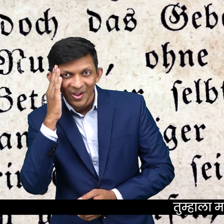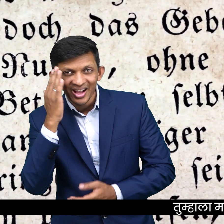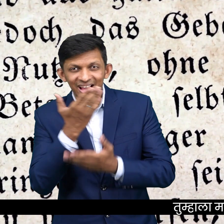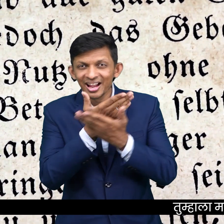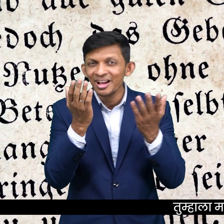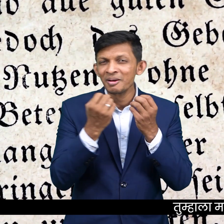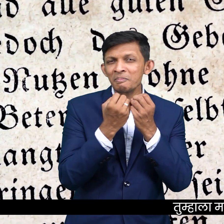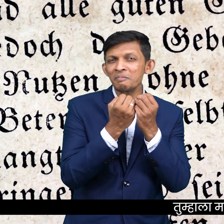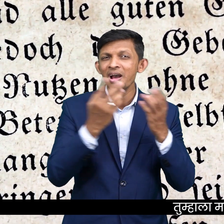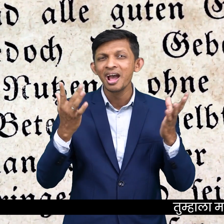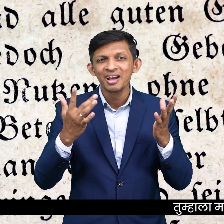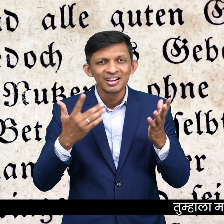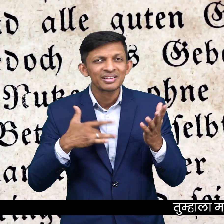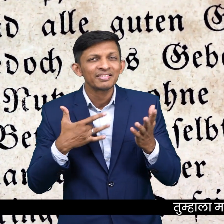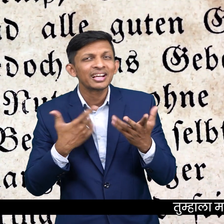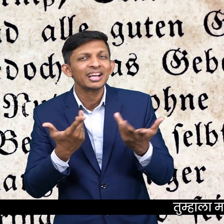तुम्हाला माहिती आहेच